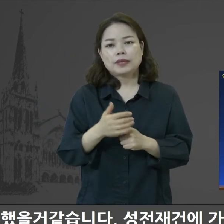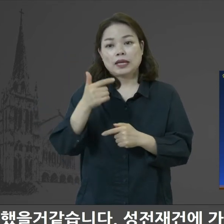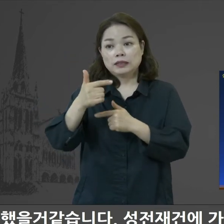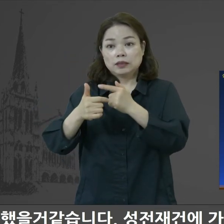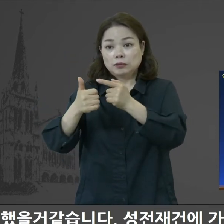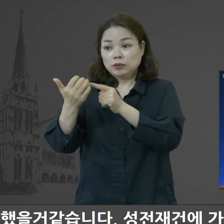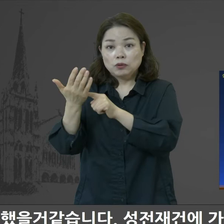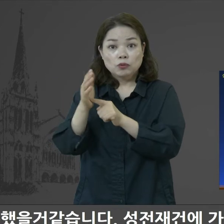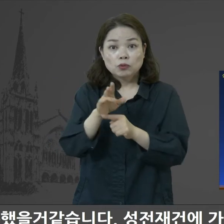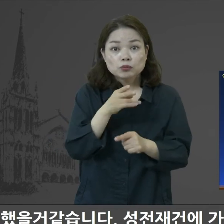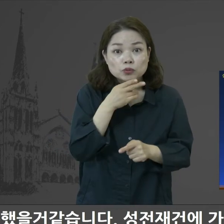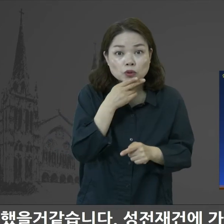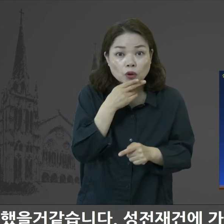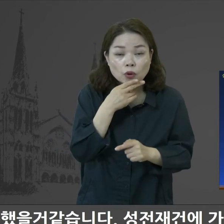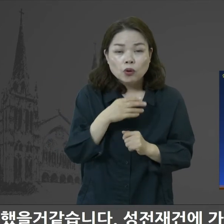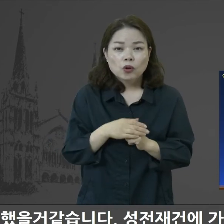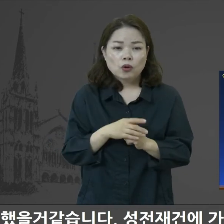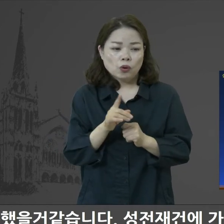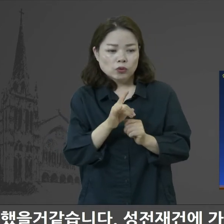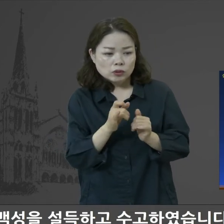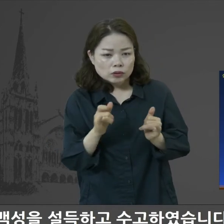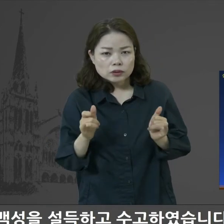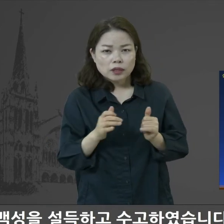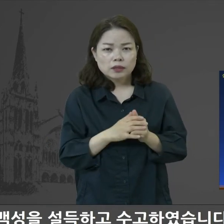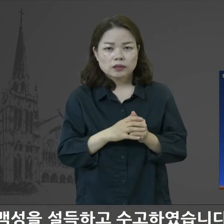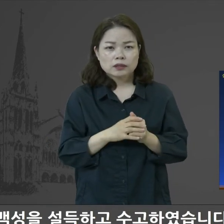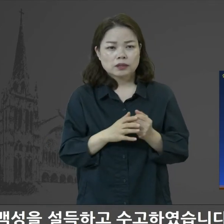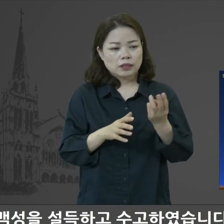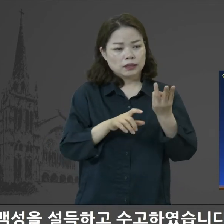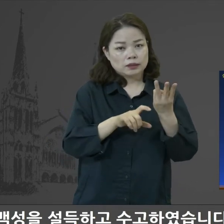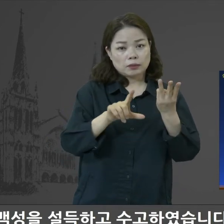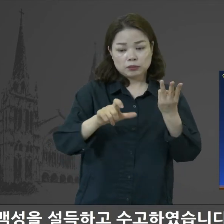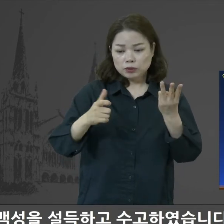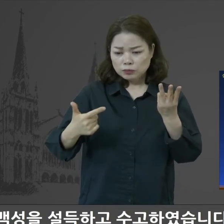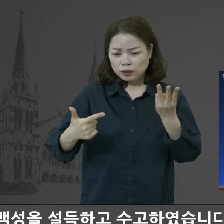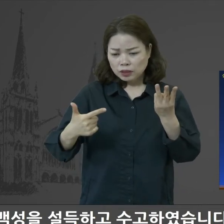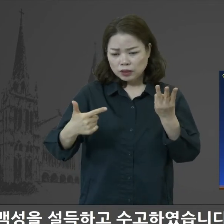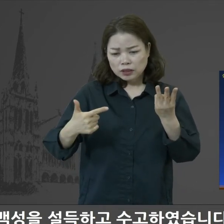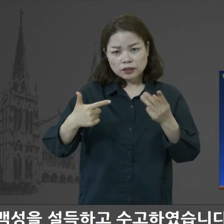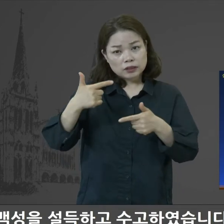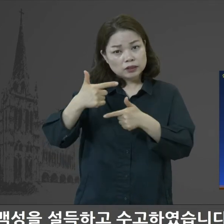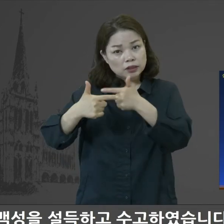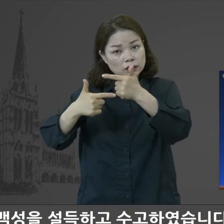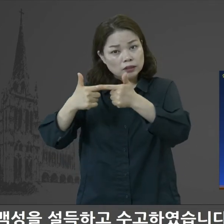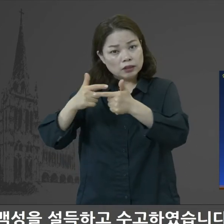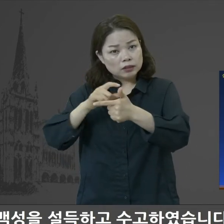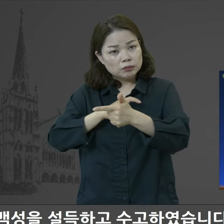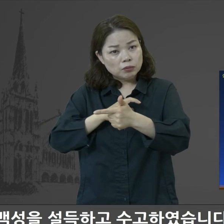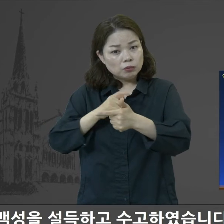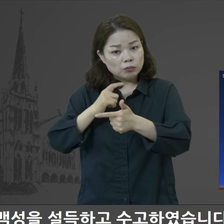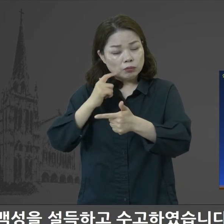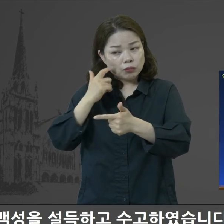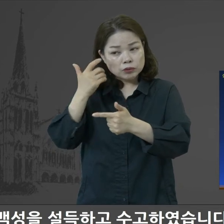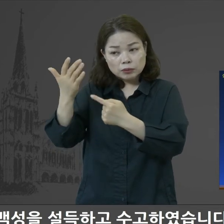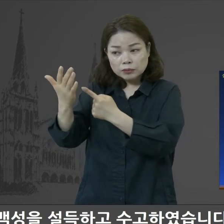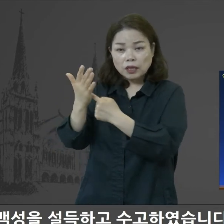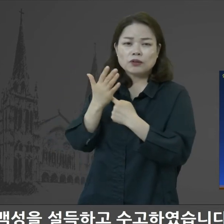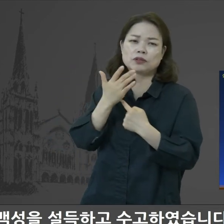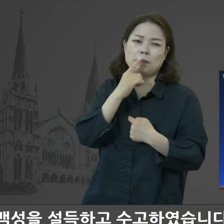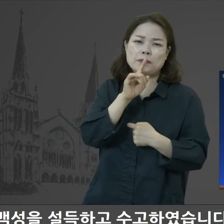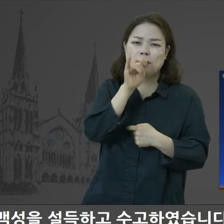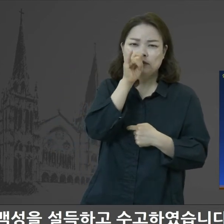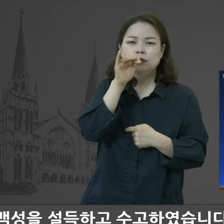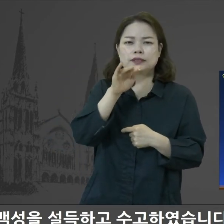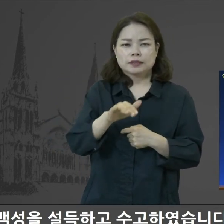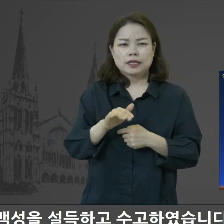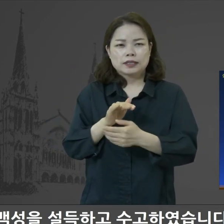나오질 않습니다. 어떤 분들은 3장 16절을 보면 느헤미야라는 이름이 나와서 목사님 나오잖아요 라고 할 수